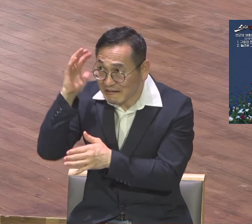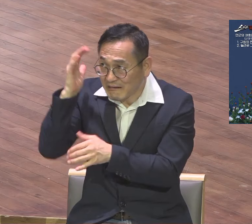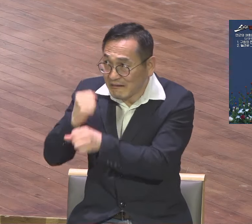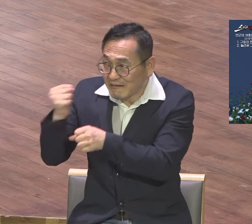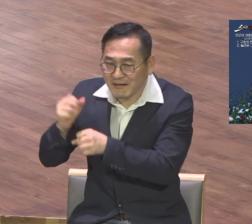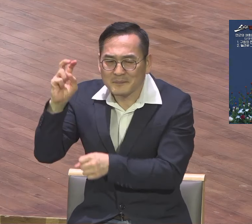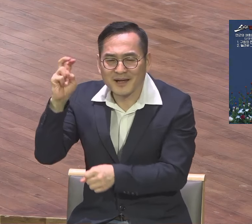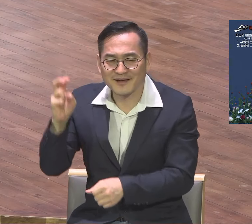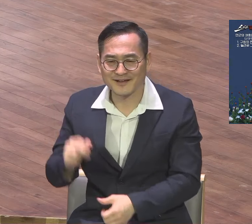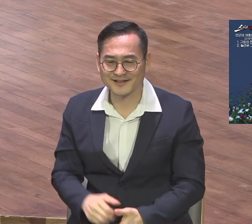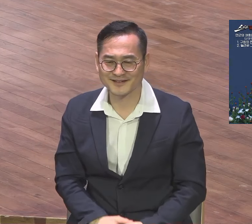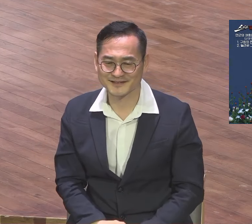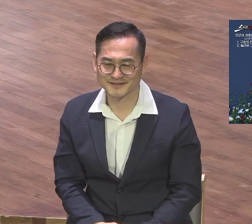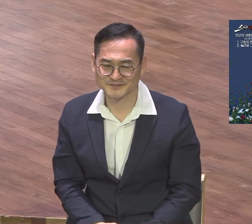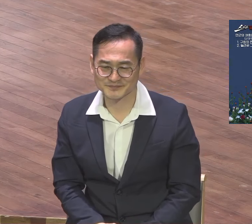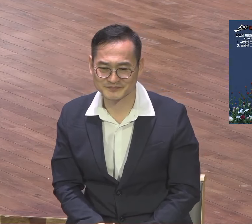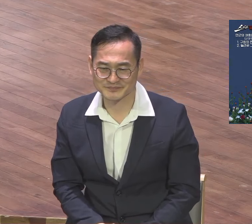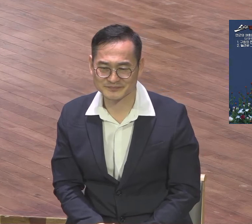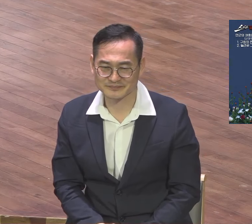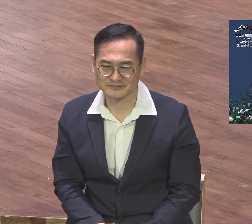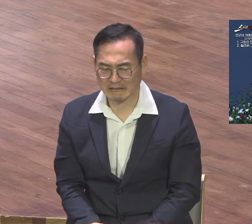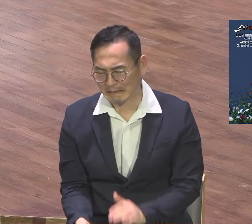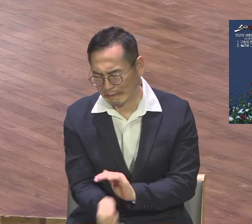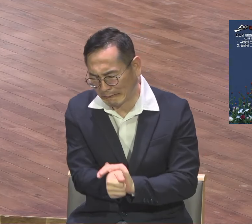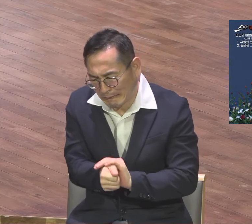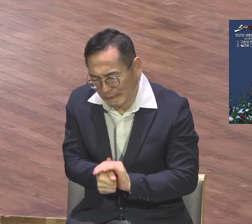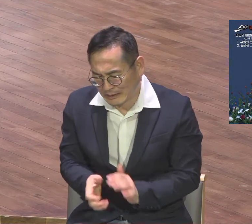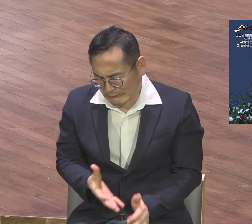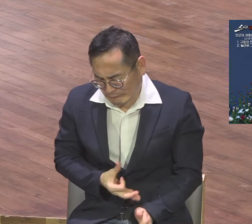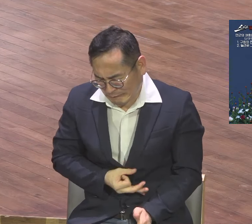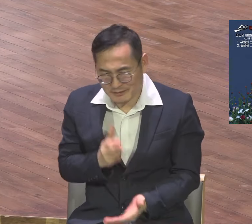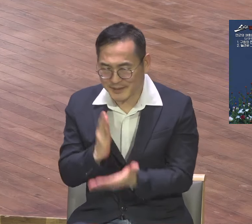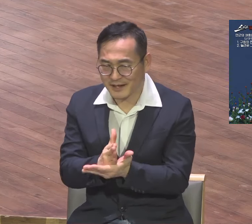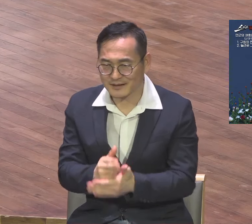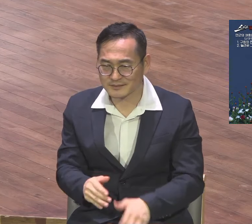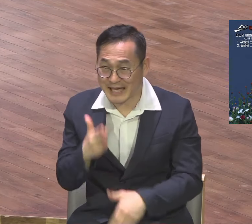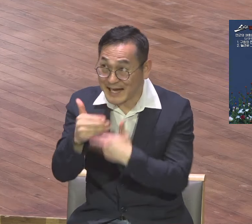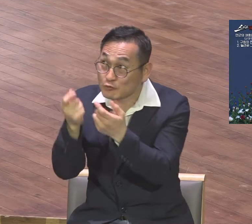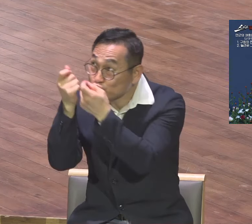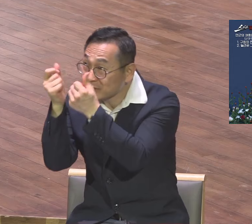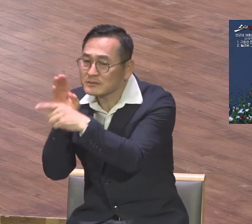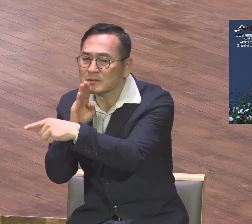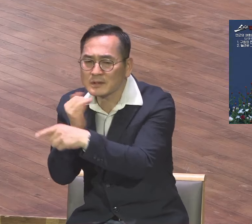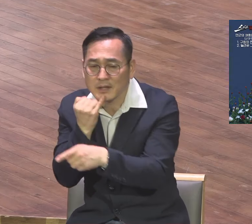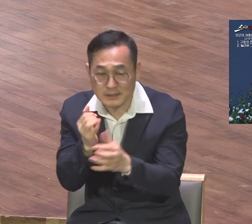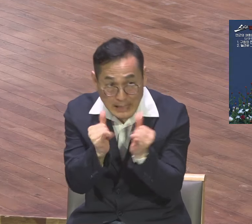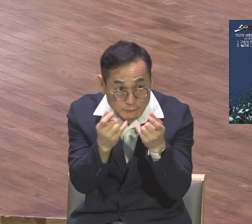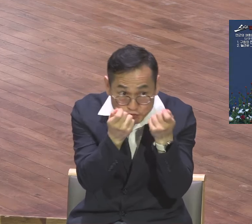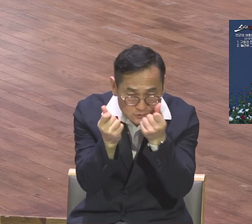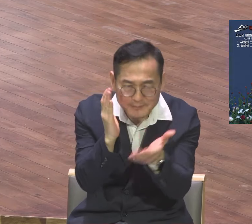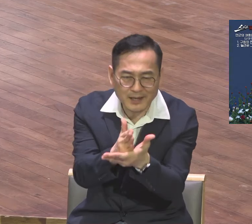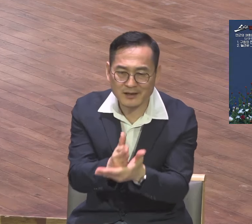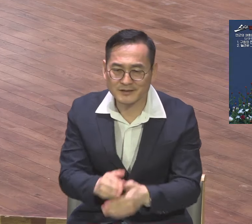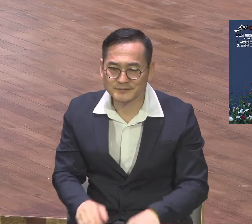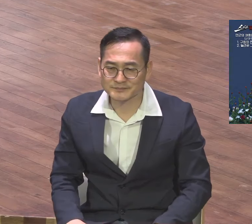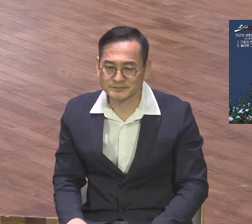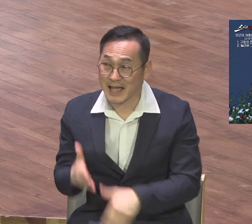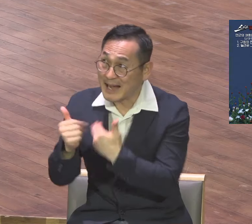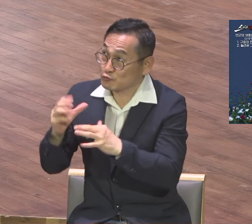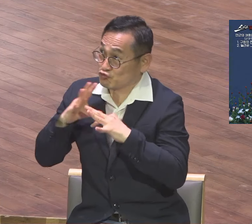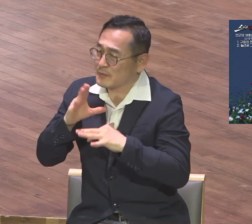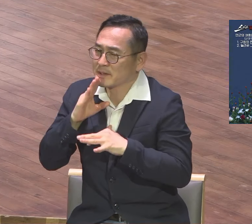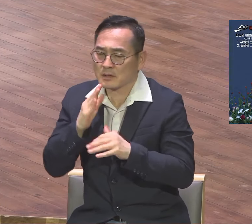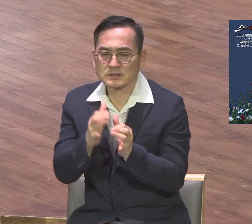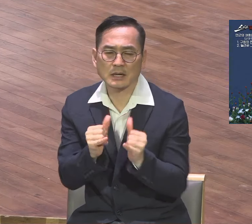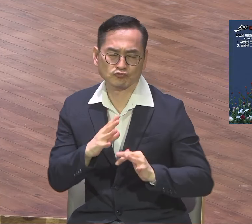절대 비굴하게 살지 마세요. 어? 하나님 눈치 보지 사람 눈치 보지 마시라고. 하나님 두려워하지 사람 두려워하지